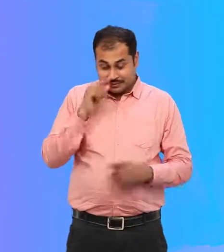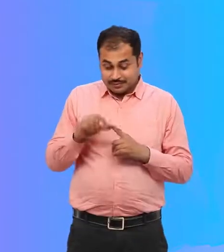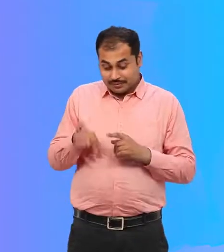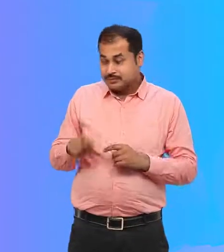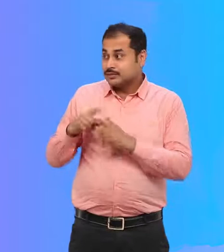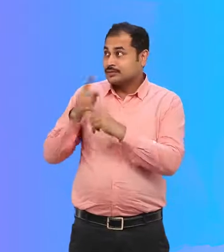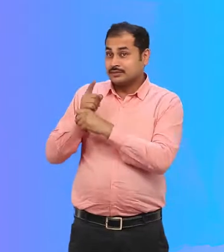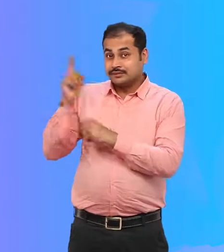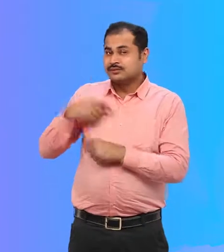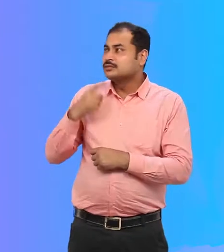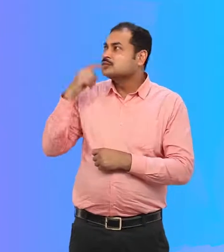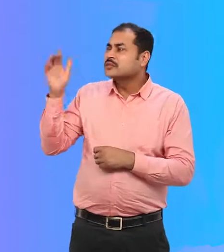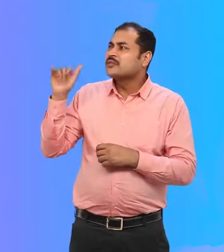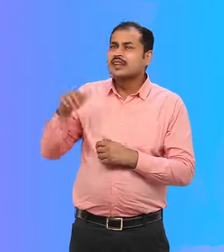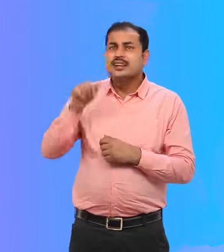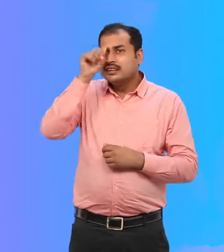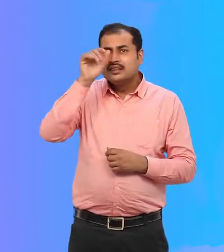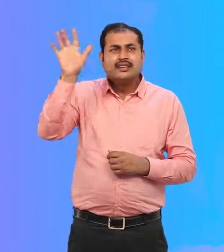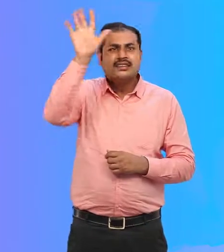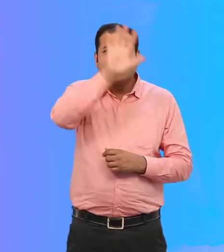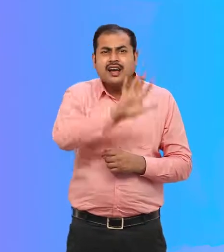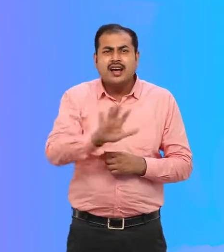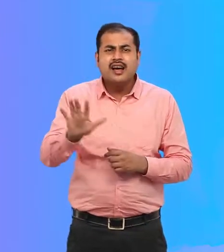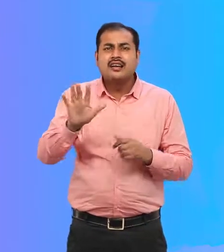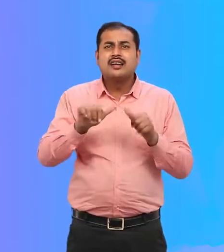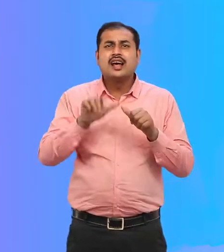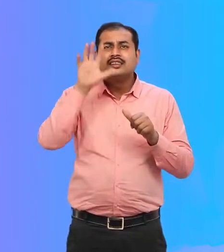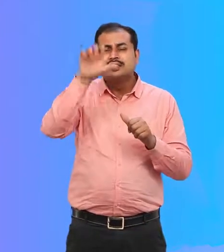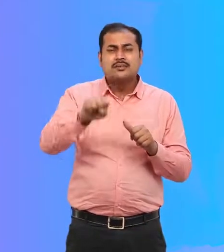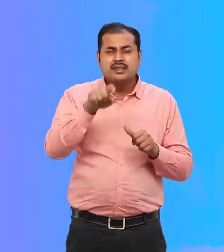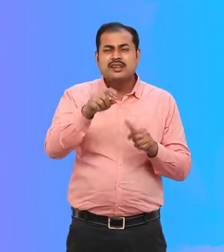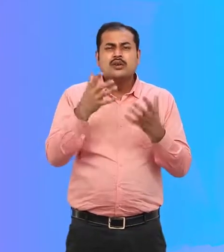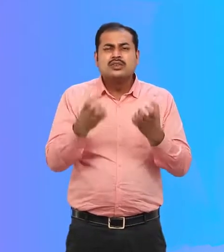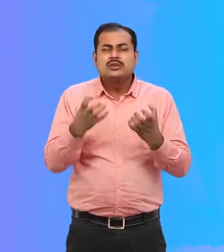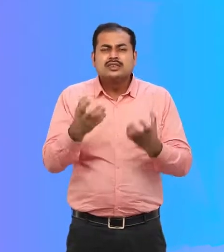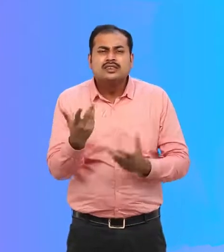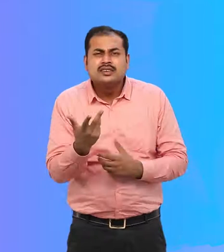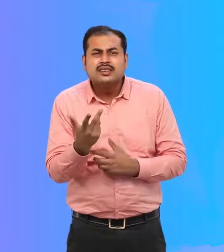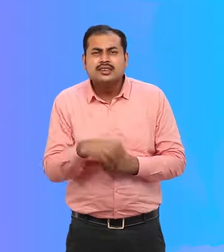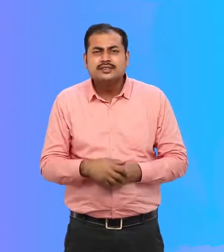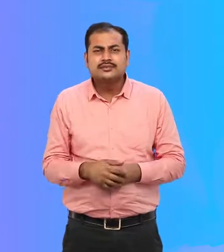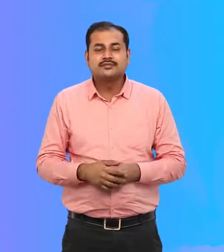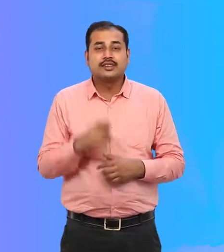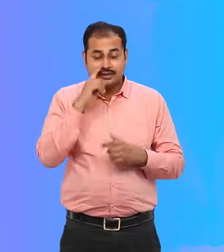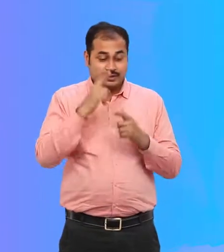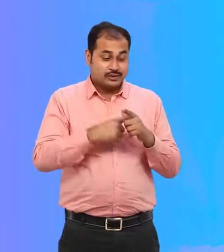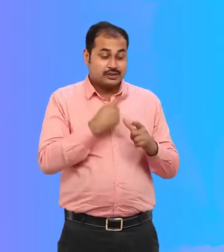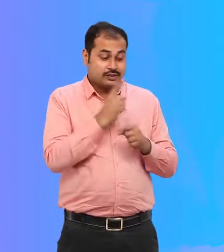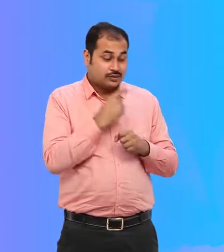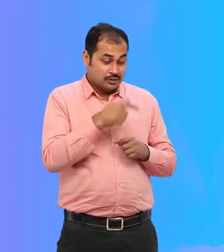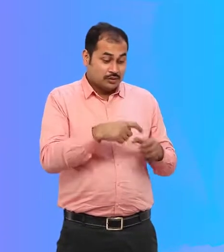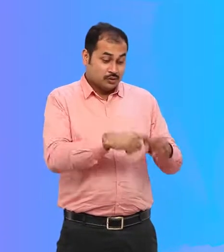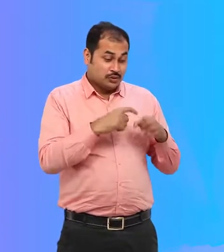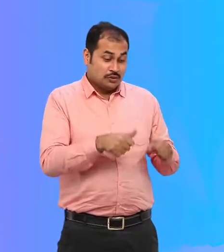मेरे प्रिय कह रही है ओ मैडम लेकिन हमें अपने देश को सुगम बनाने की जरूरत क्यों है मैडम